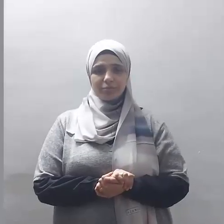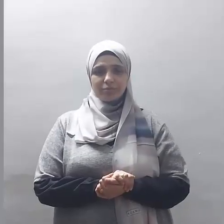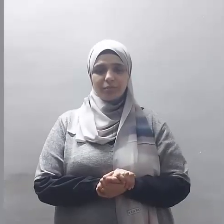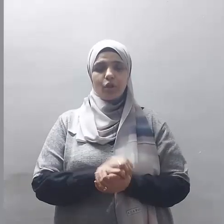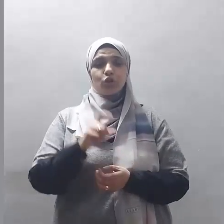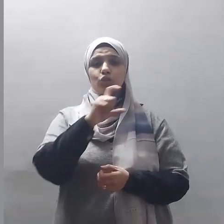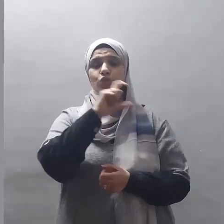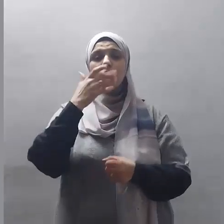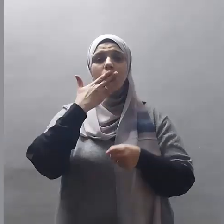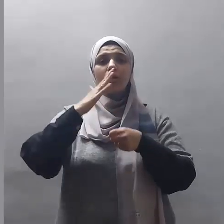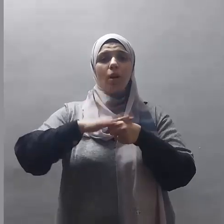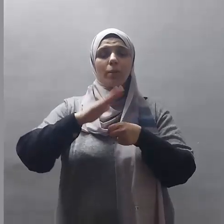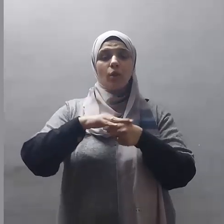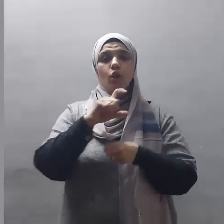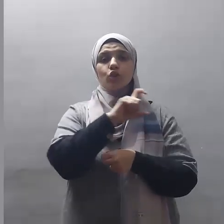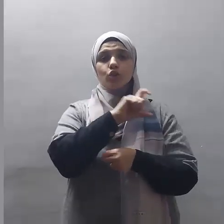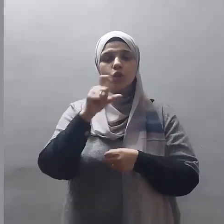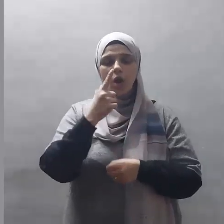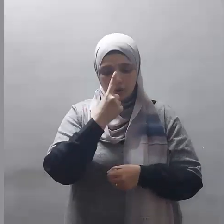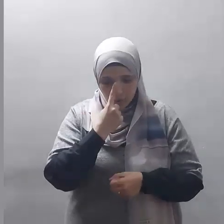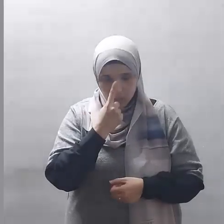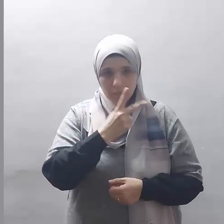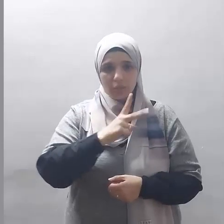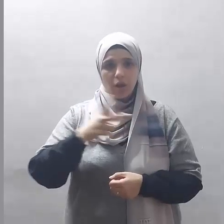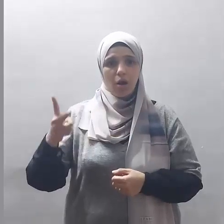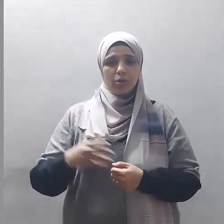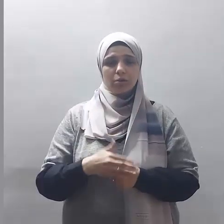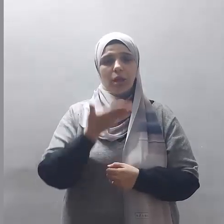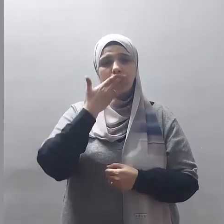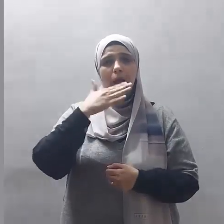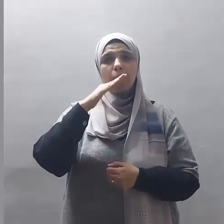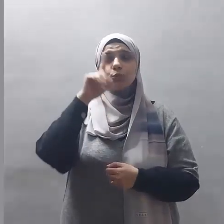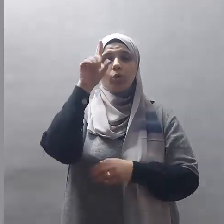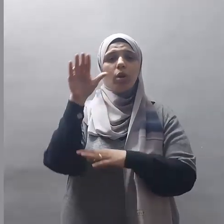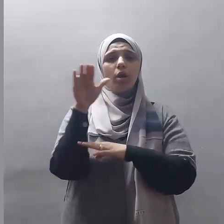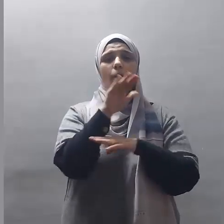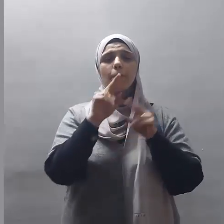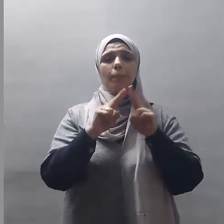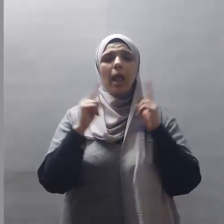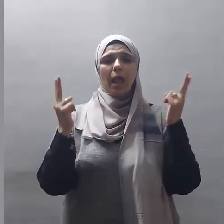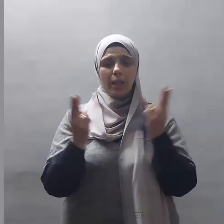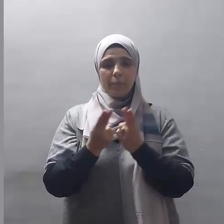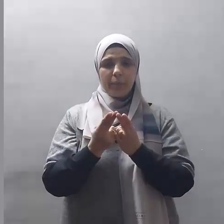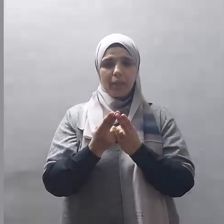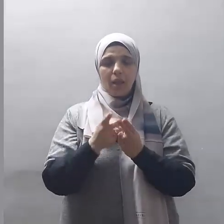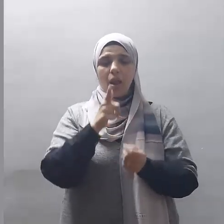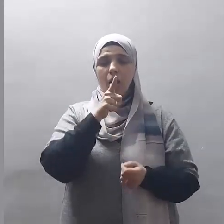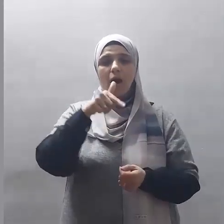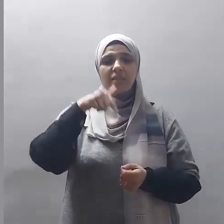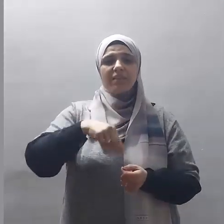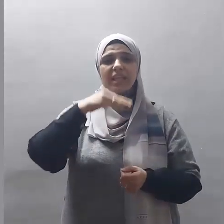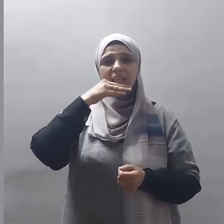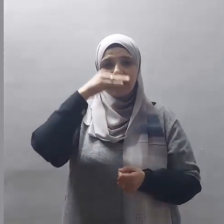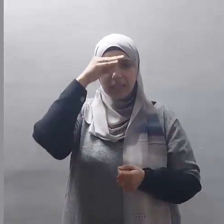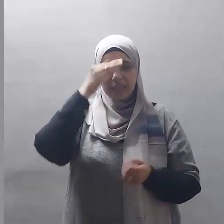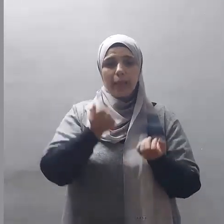رمضان شهر الطاعات. الحمد لله رب العالمين القائل في كتابه